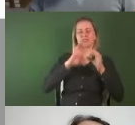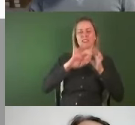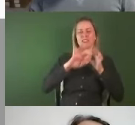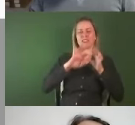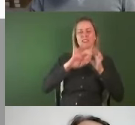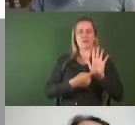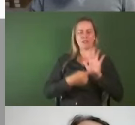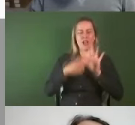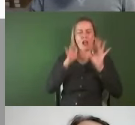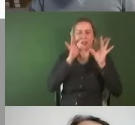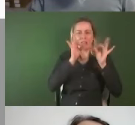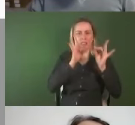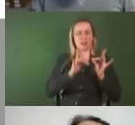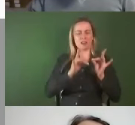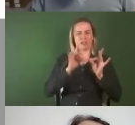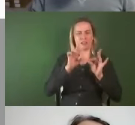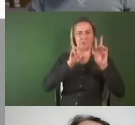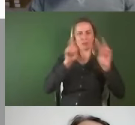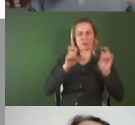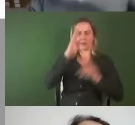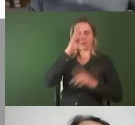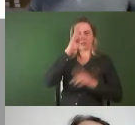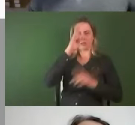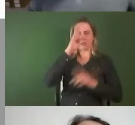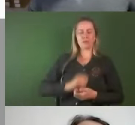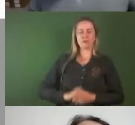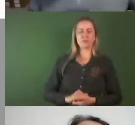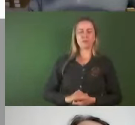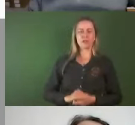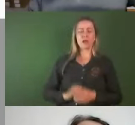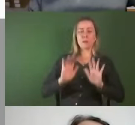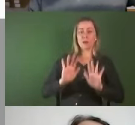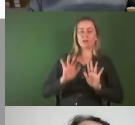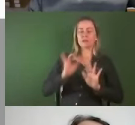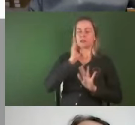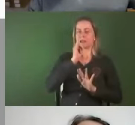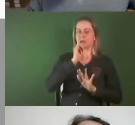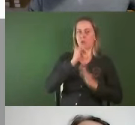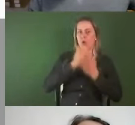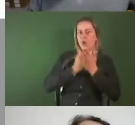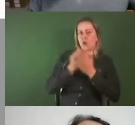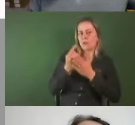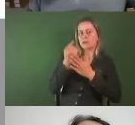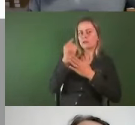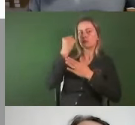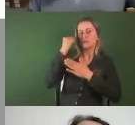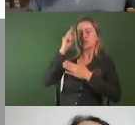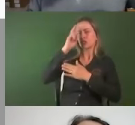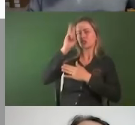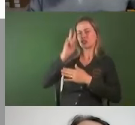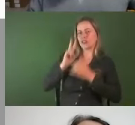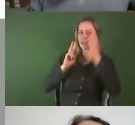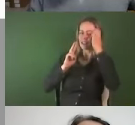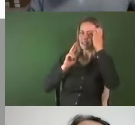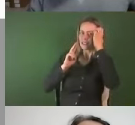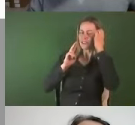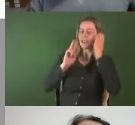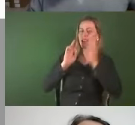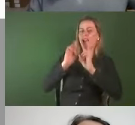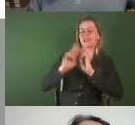com cuidado e detalhes o assunto principal daqui, mas vejam como, desde o início ali atrás, né, essa relação